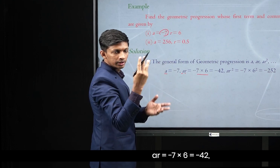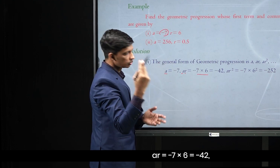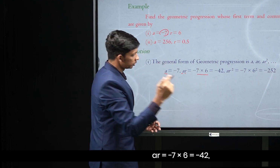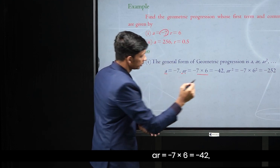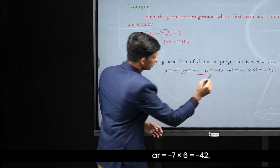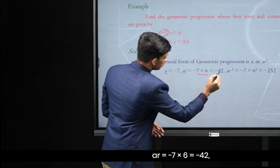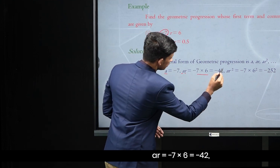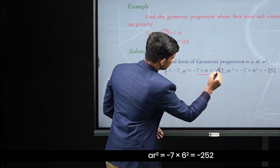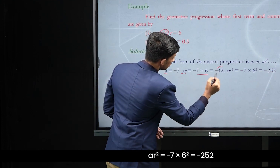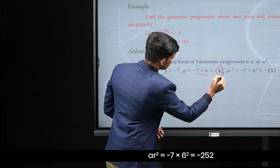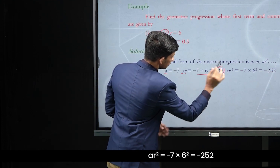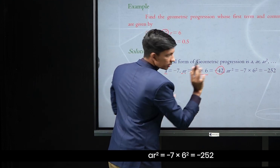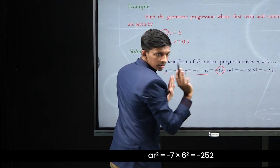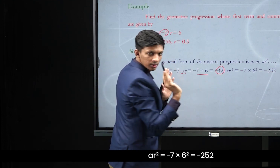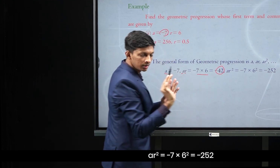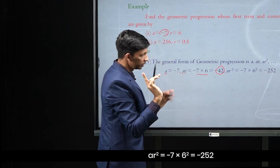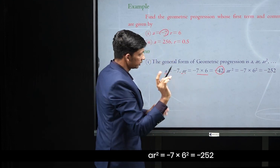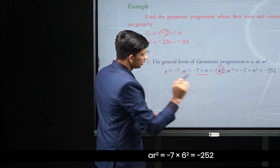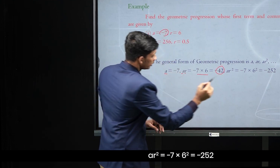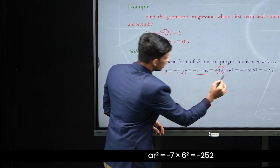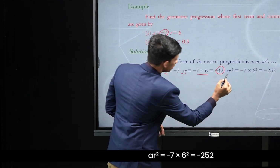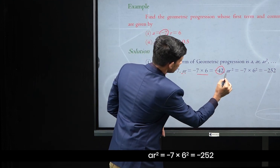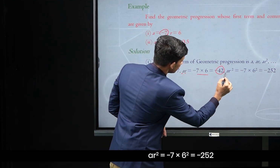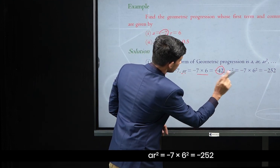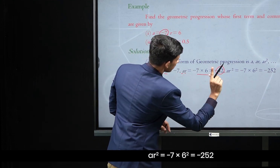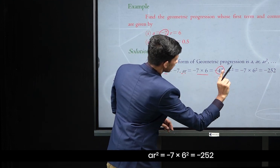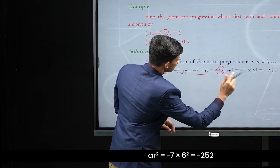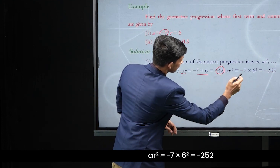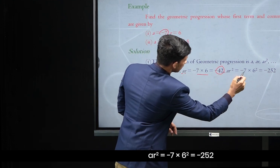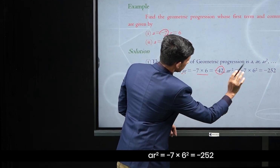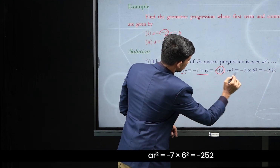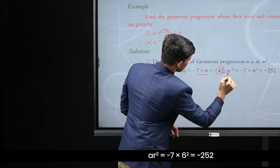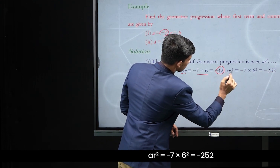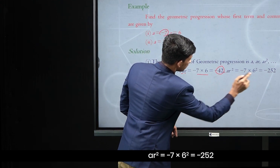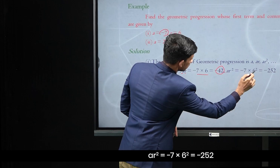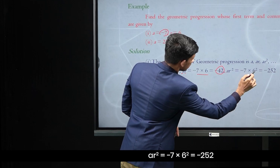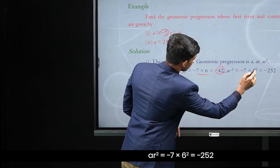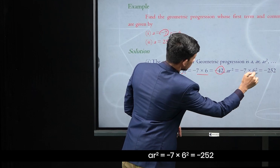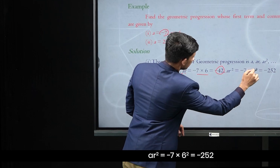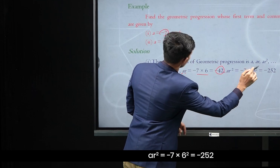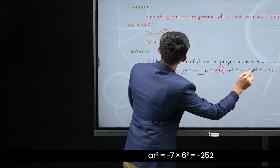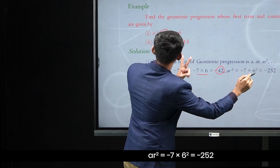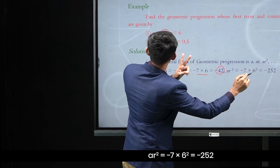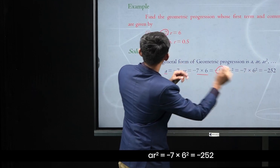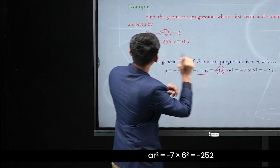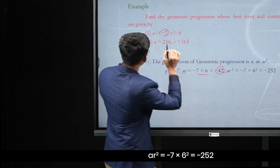42 ஏஆர் மேலிலக்கு 2 ஈடு கழித்தல் 7 பெருக்கல்